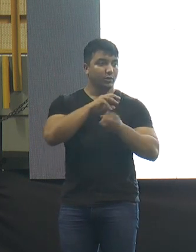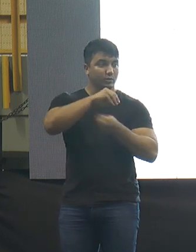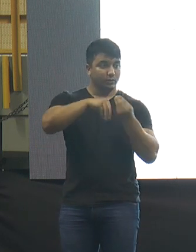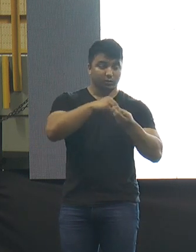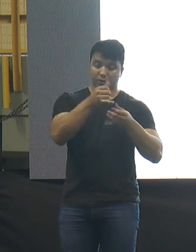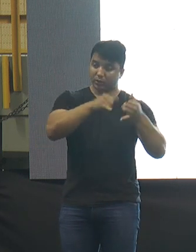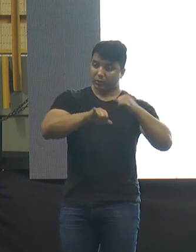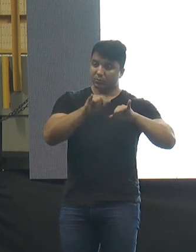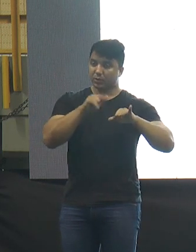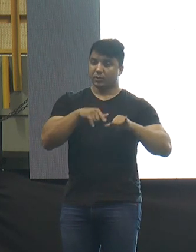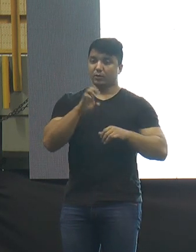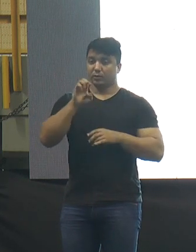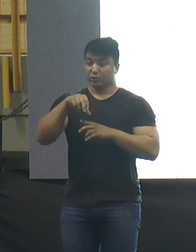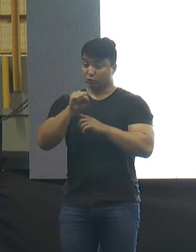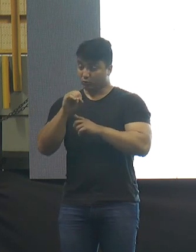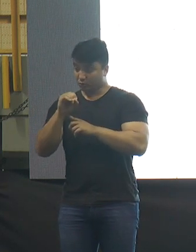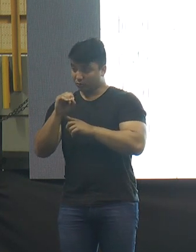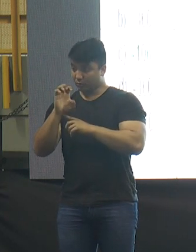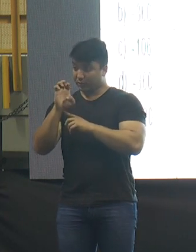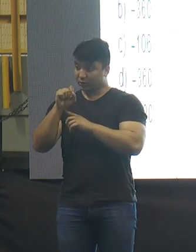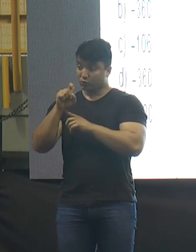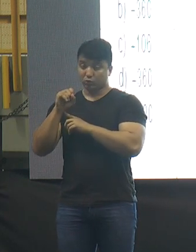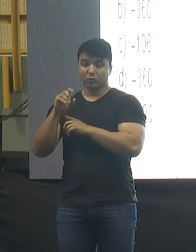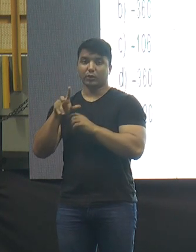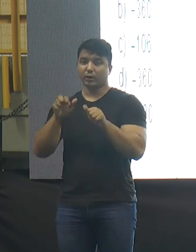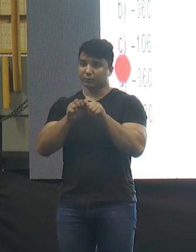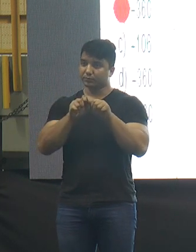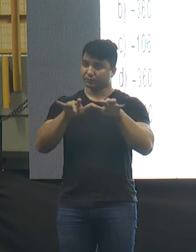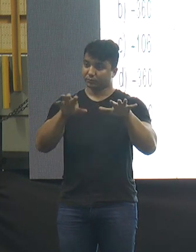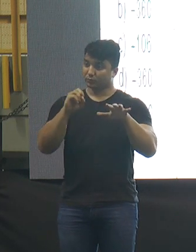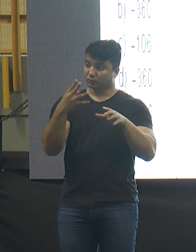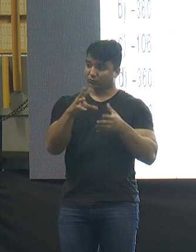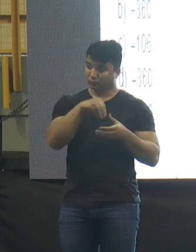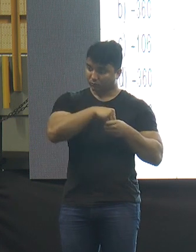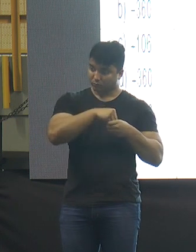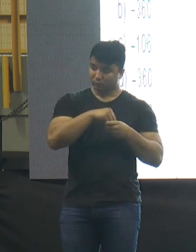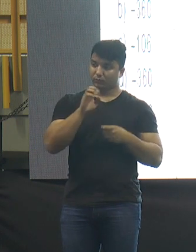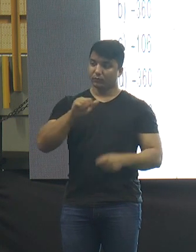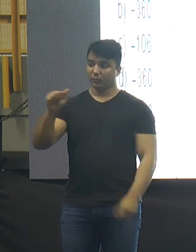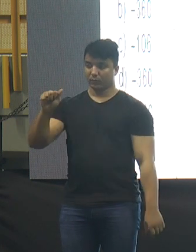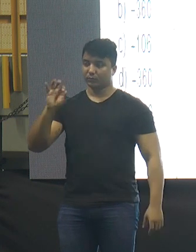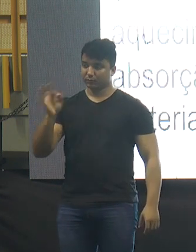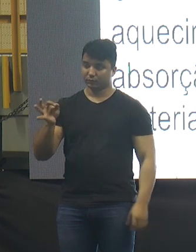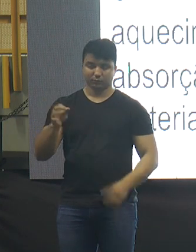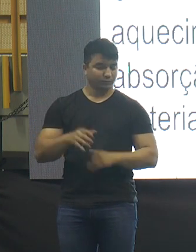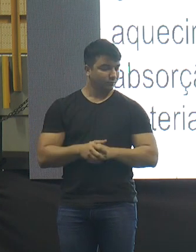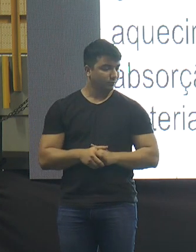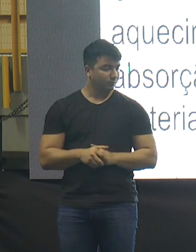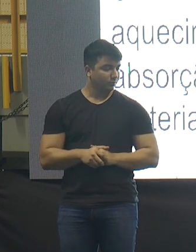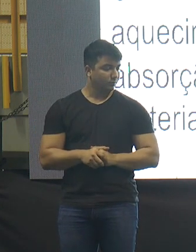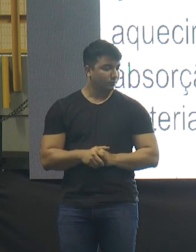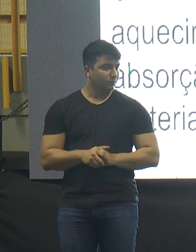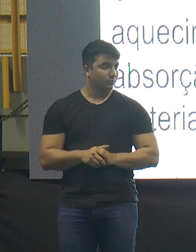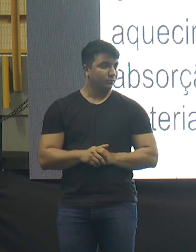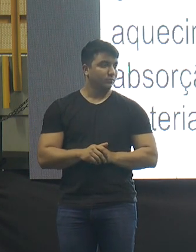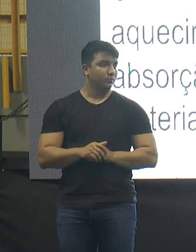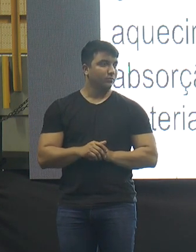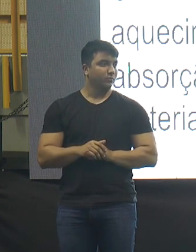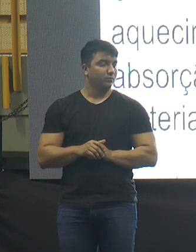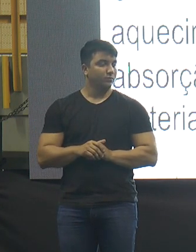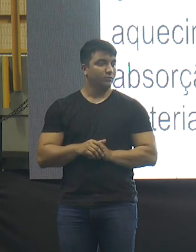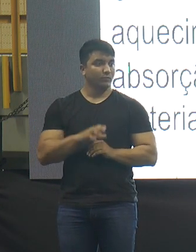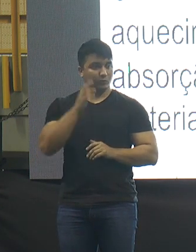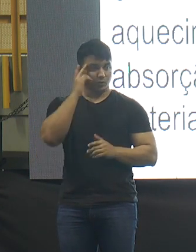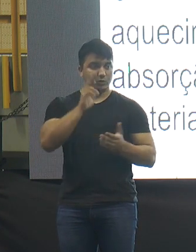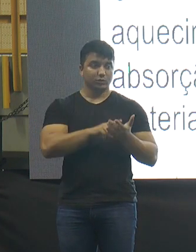endotérmica ou exotérmica? Exo. Qual item que eu vou marcar? Item A. Galera, como eu acho que não vai dar tempo para